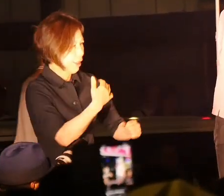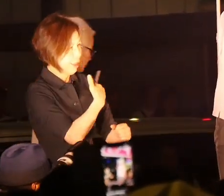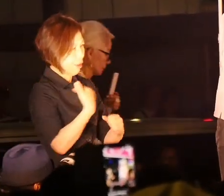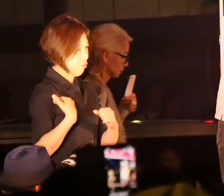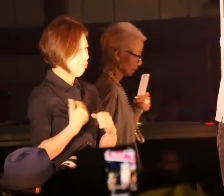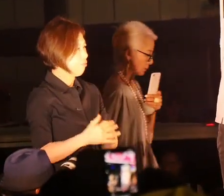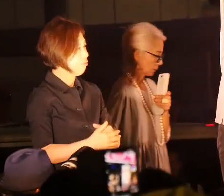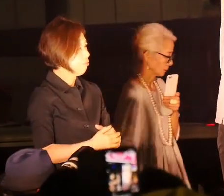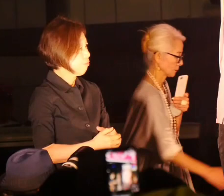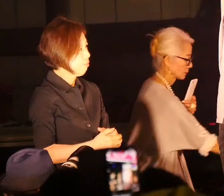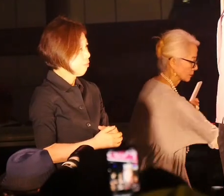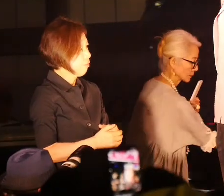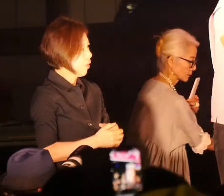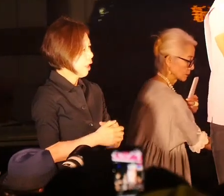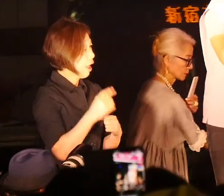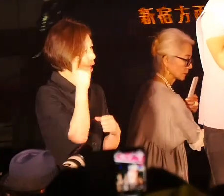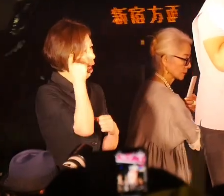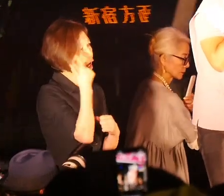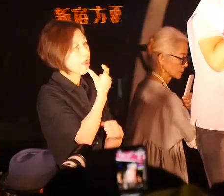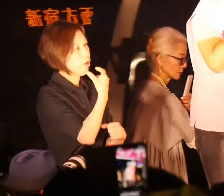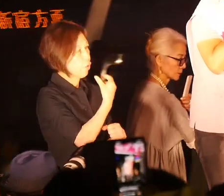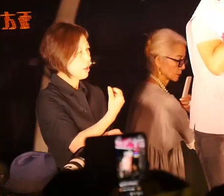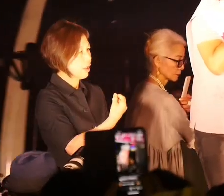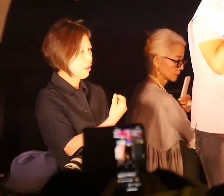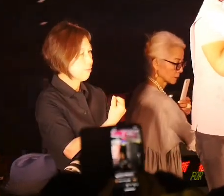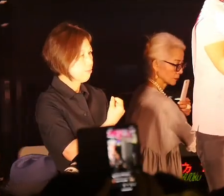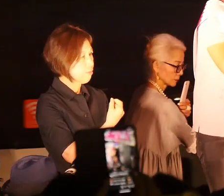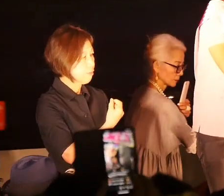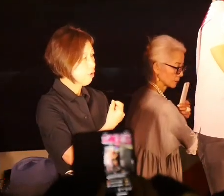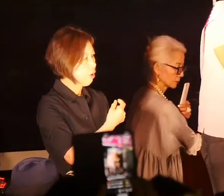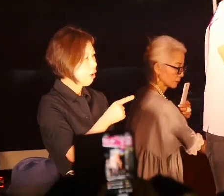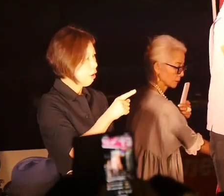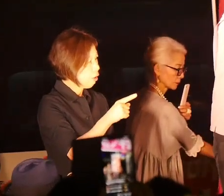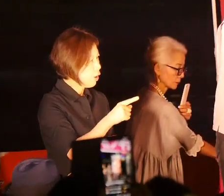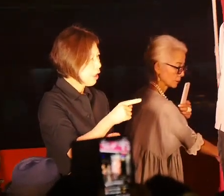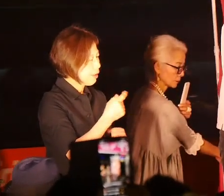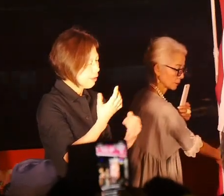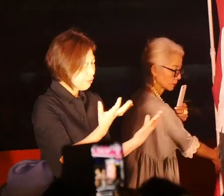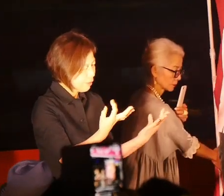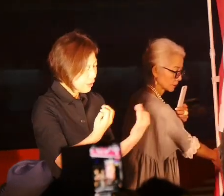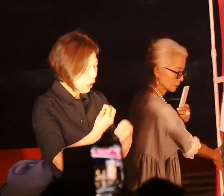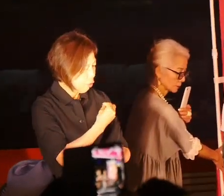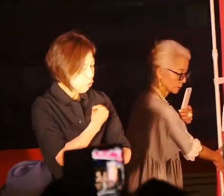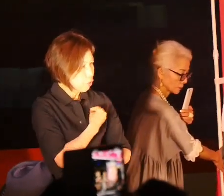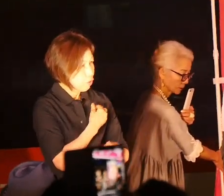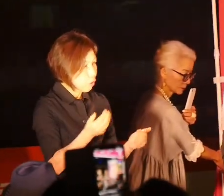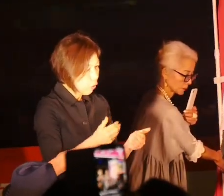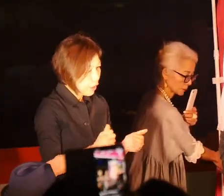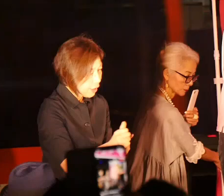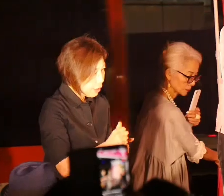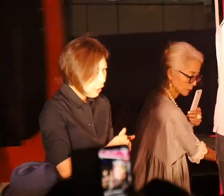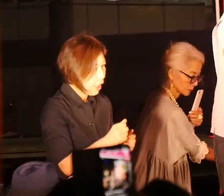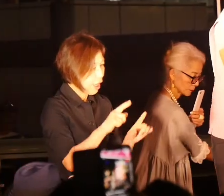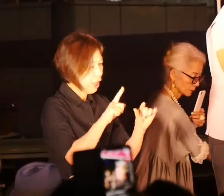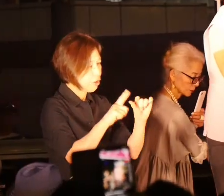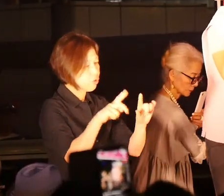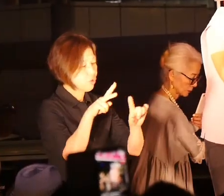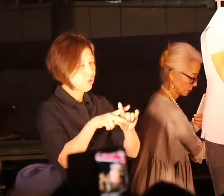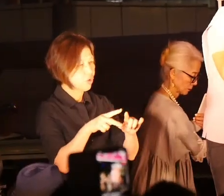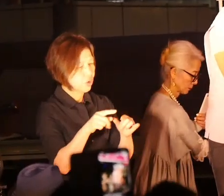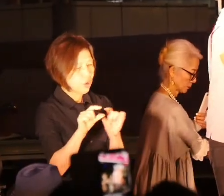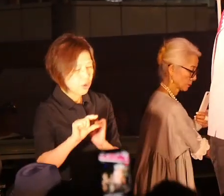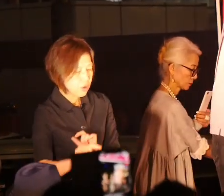ですか。考えていただきたい、どれだけの従業員が中小零細に勤めてる